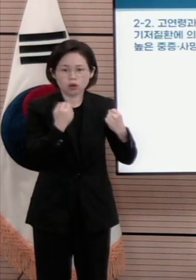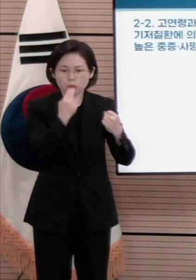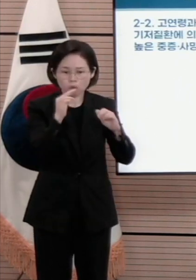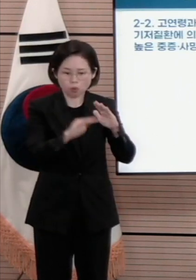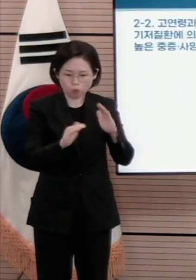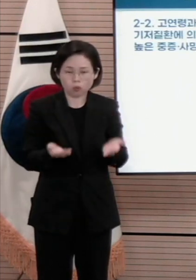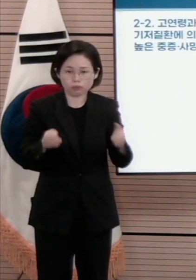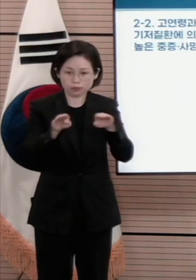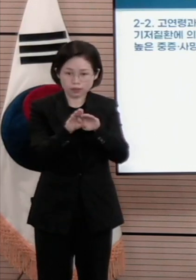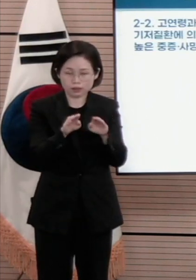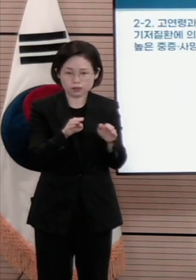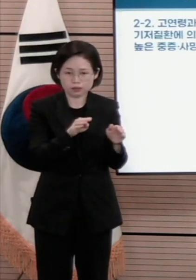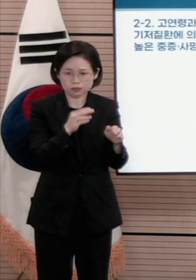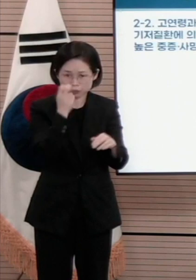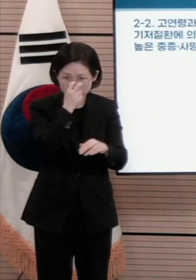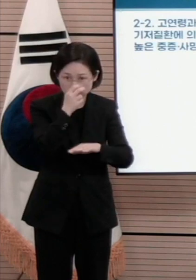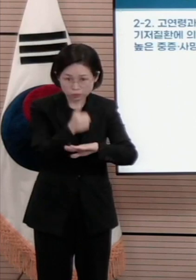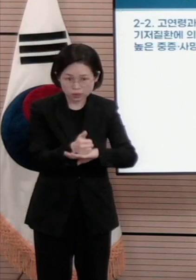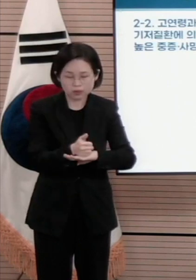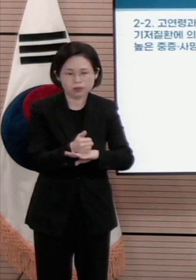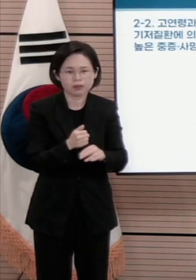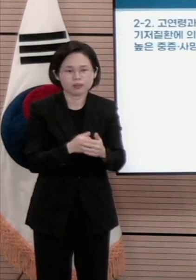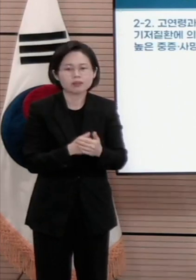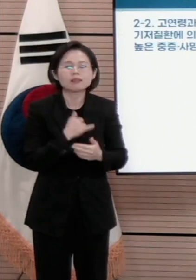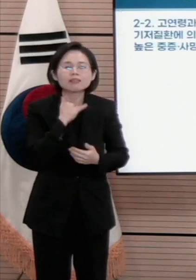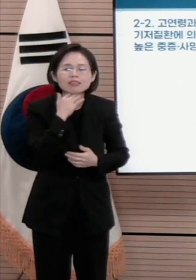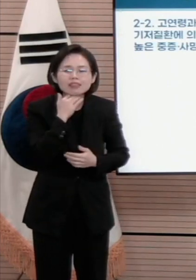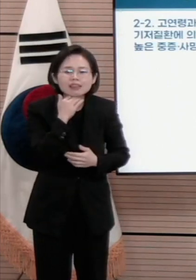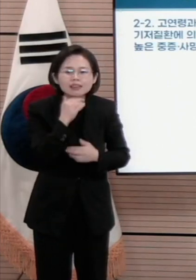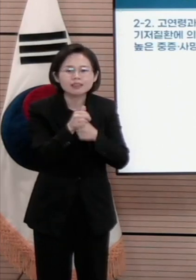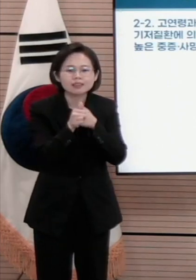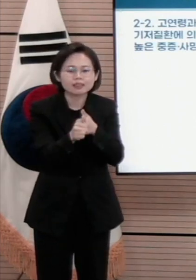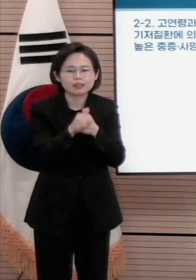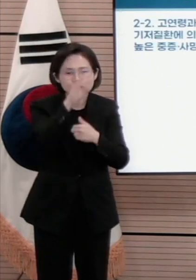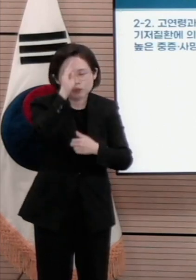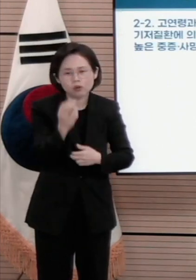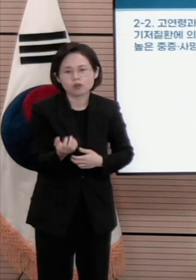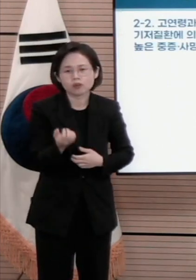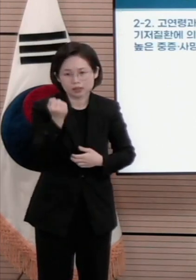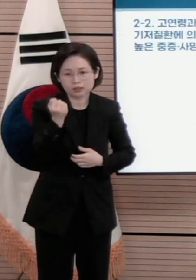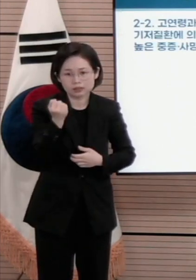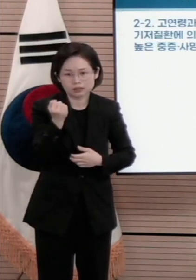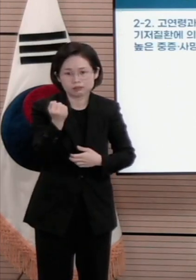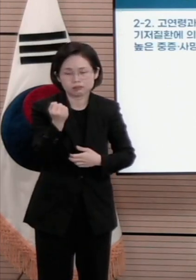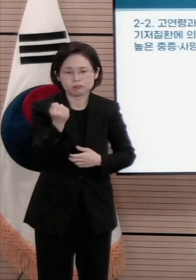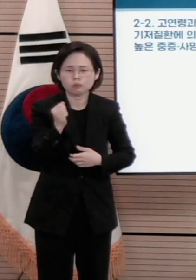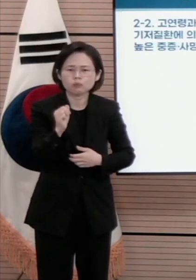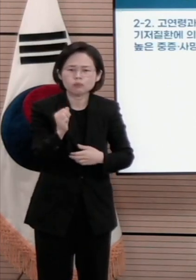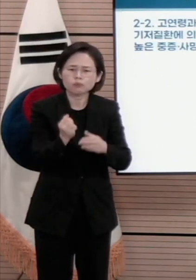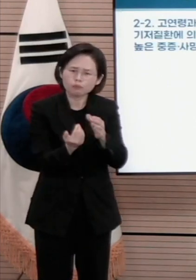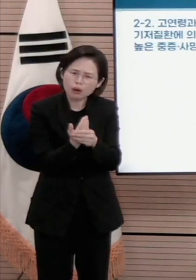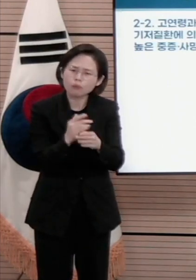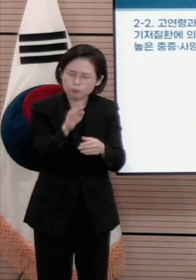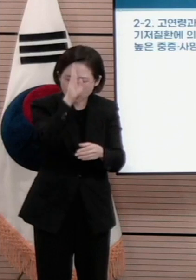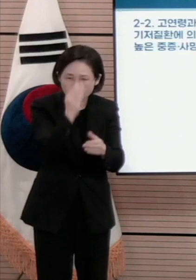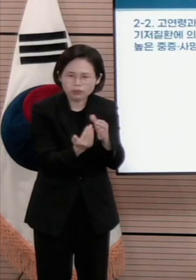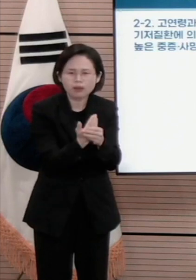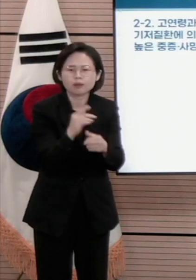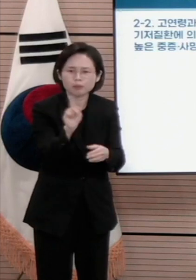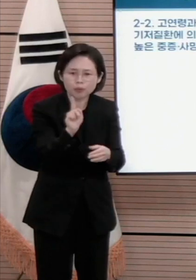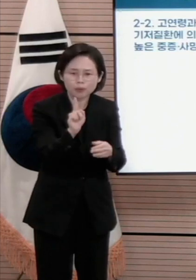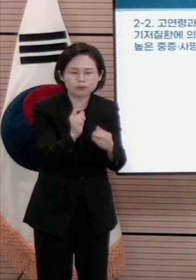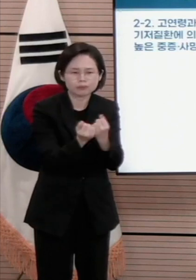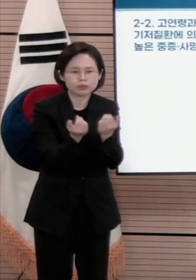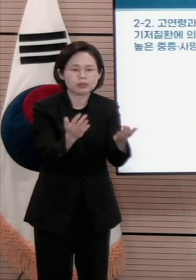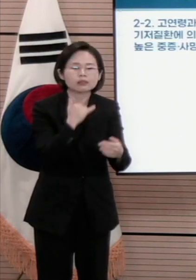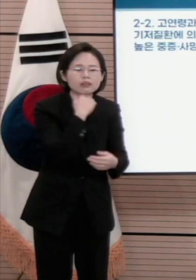건강보험공단에서 연령별 기저질환 유병률을 현황입니다. 연령층이 높아질수록 기저질환이 더 높은 거 보실